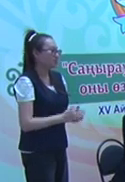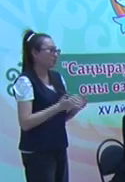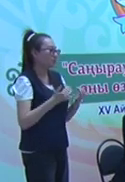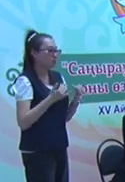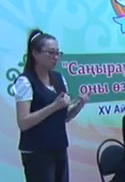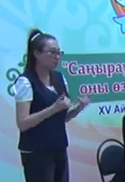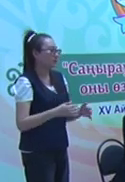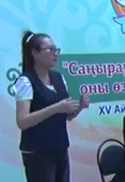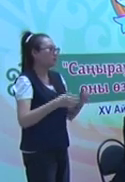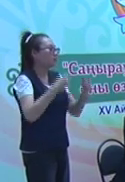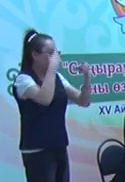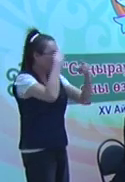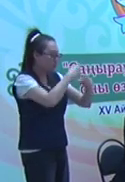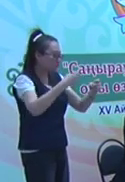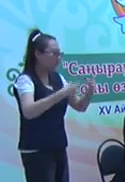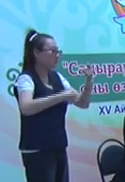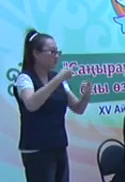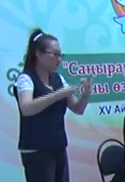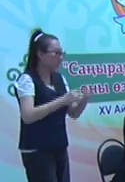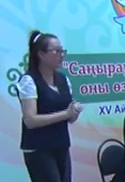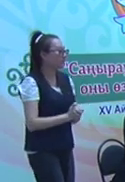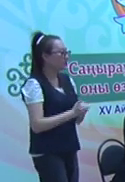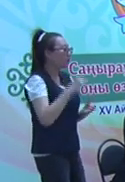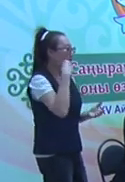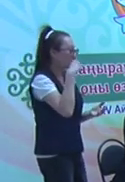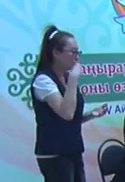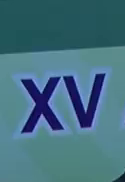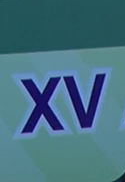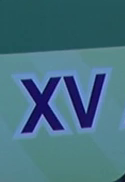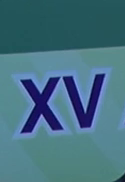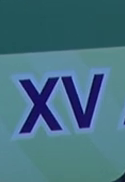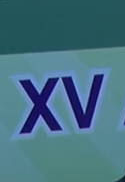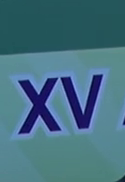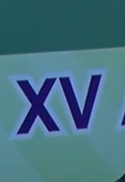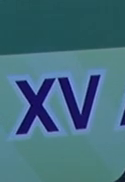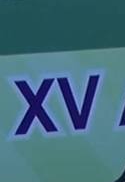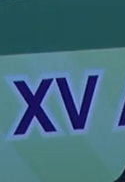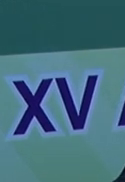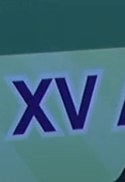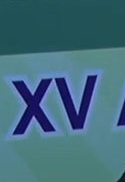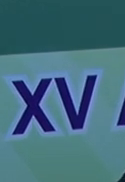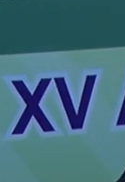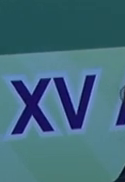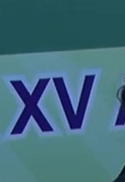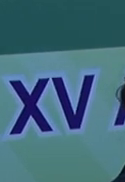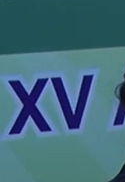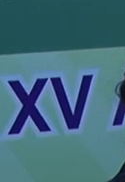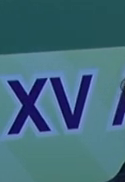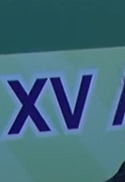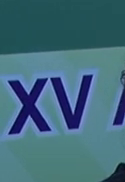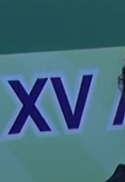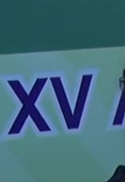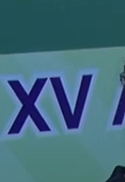В мероприятии примут участие 62 человека с нарушением слуха из Атырау, Актау, Уральска, Актобе и